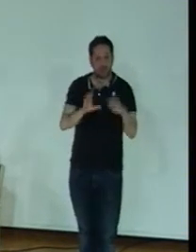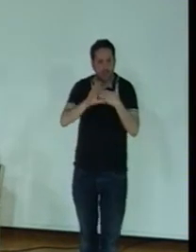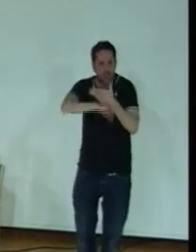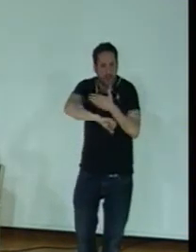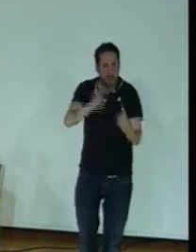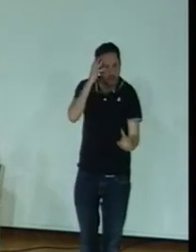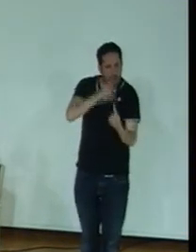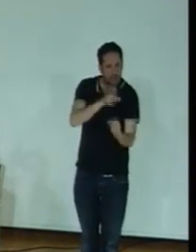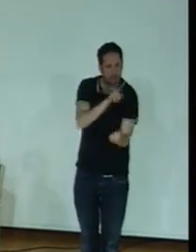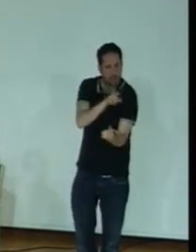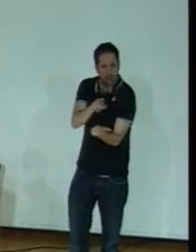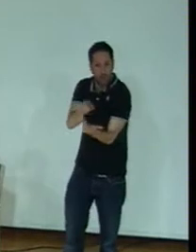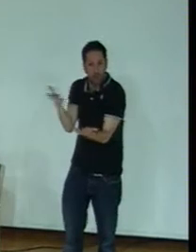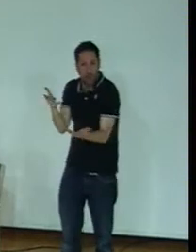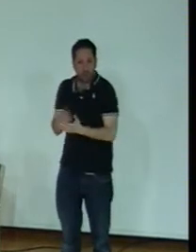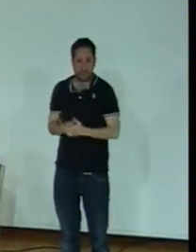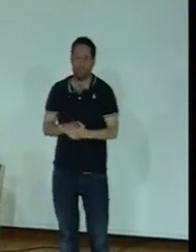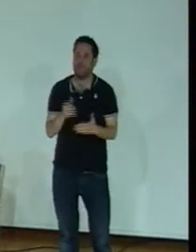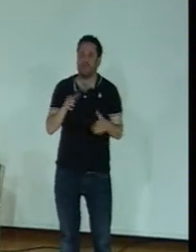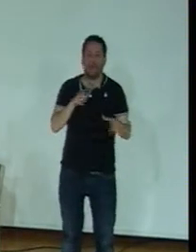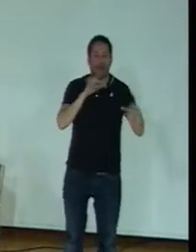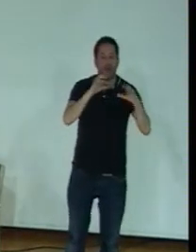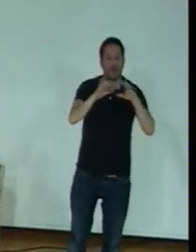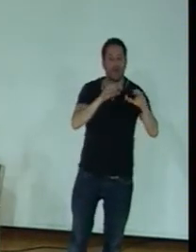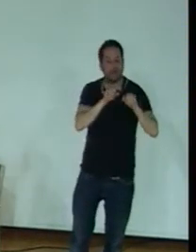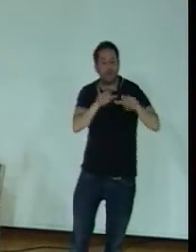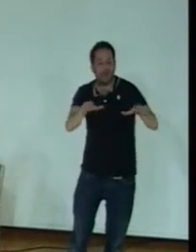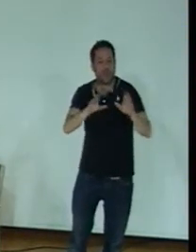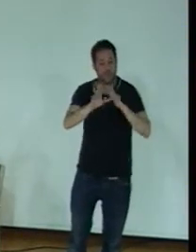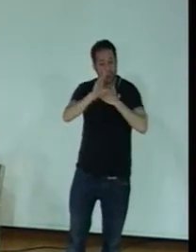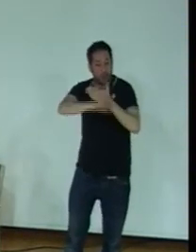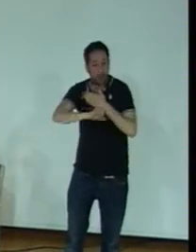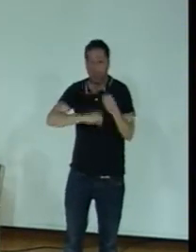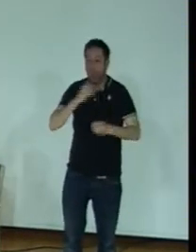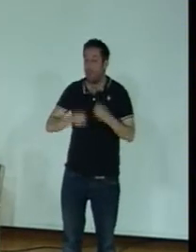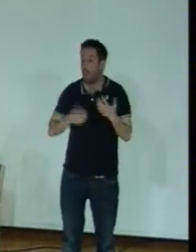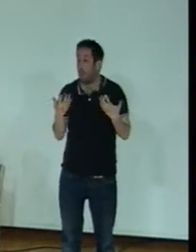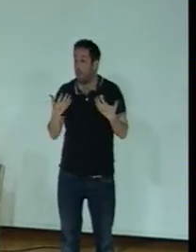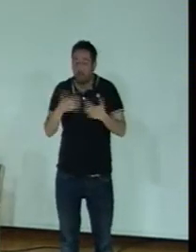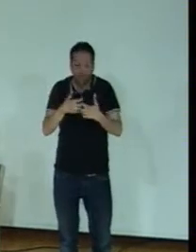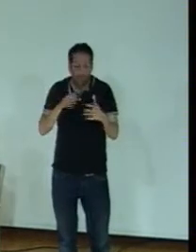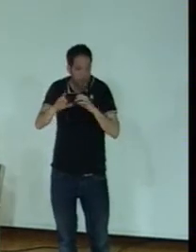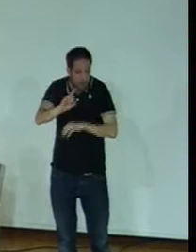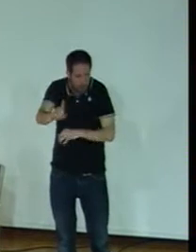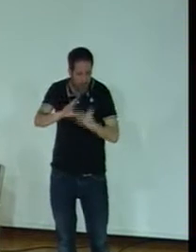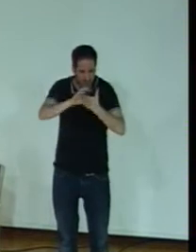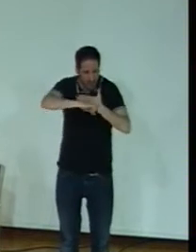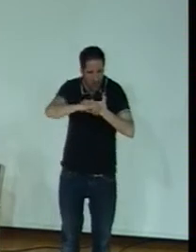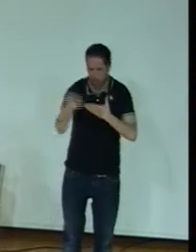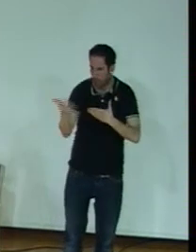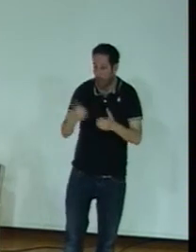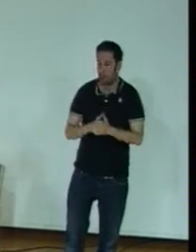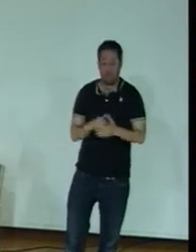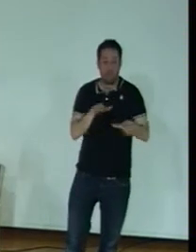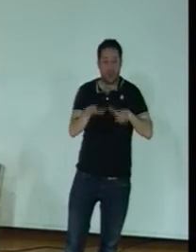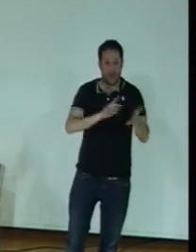chiffrement ? Alors, le chiffrement des communications, ou d'ailleurs d'une machine même qui ne communique pas, c'est utiliser un ensemble